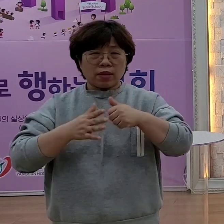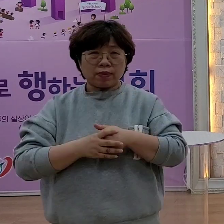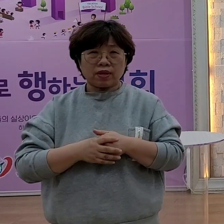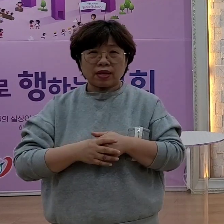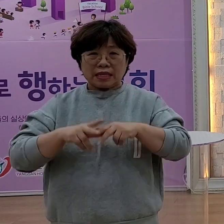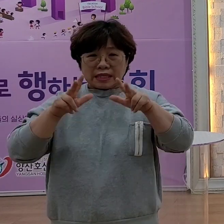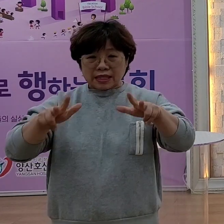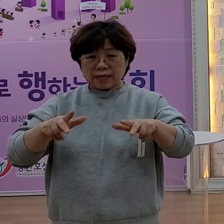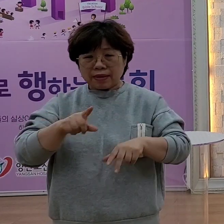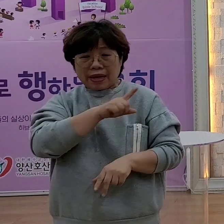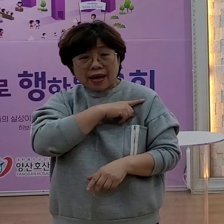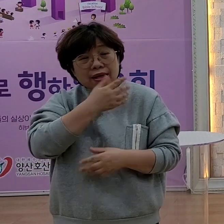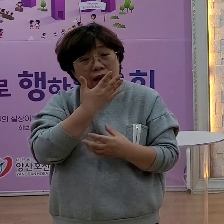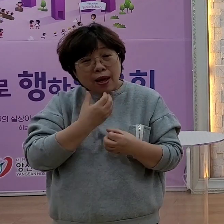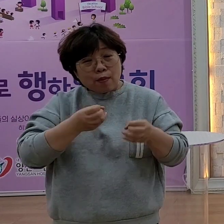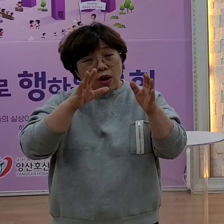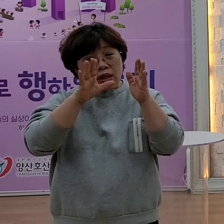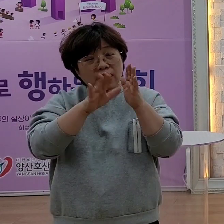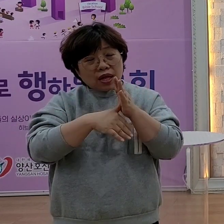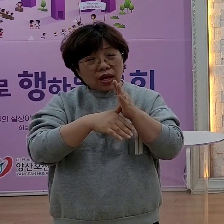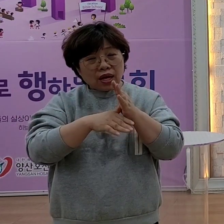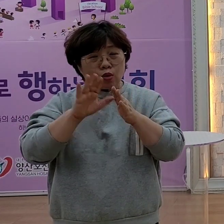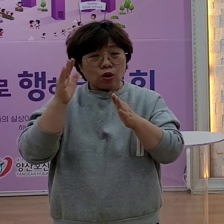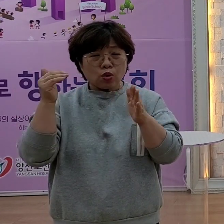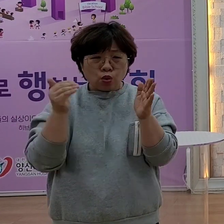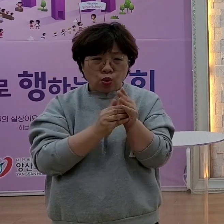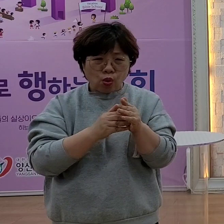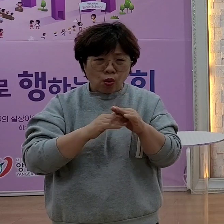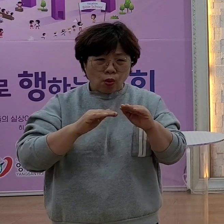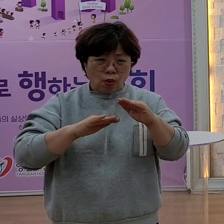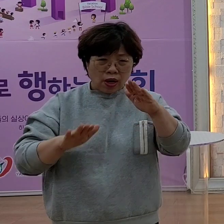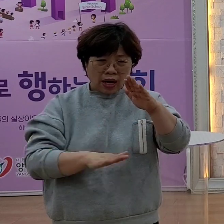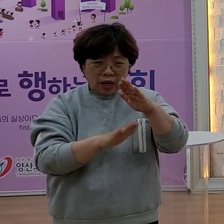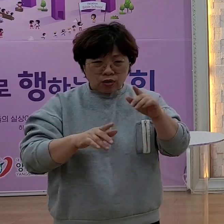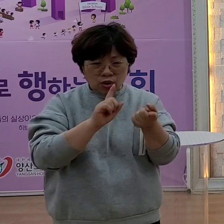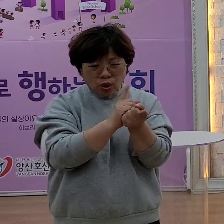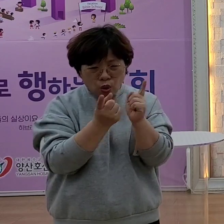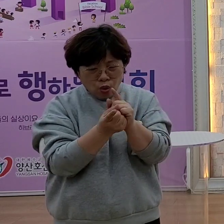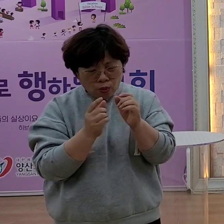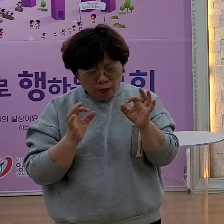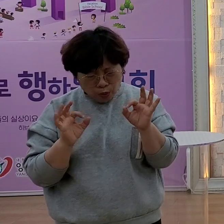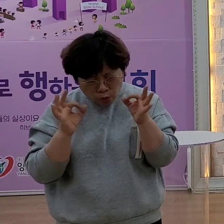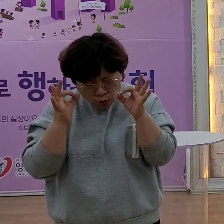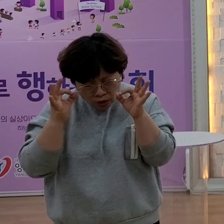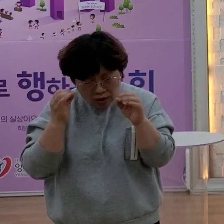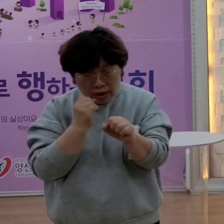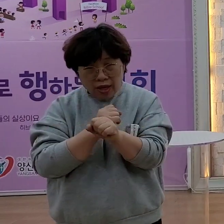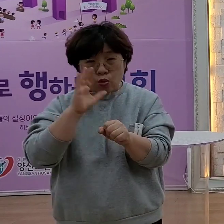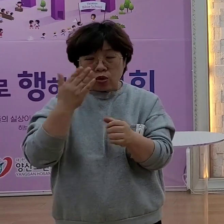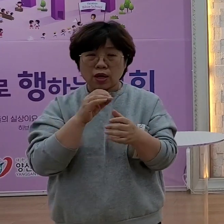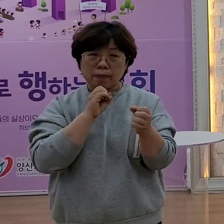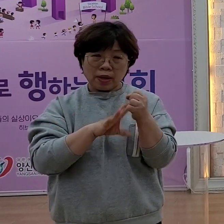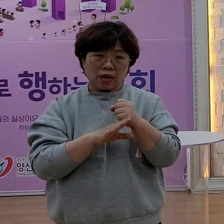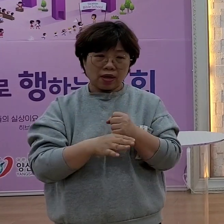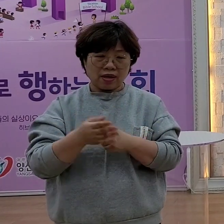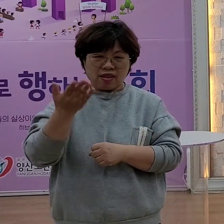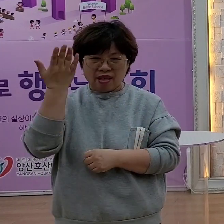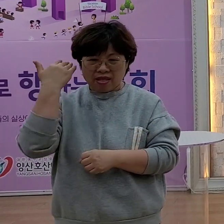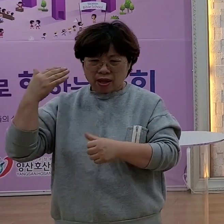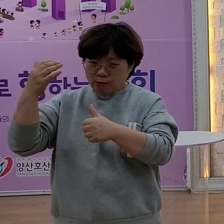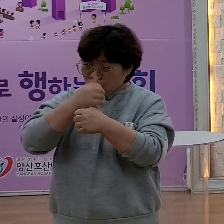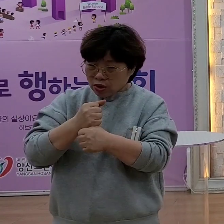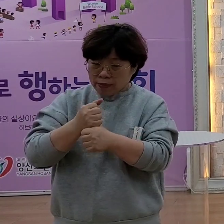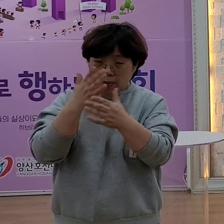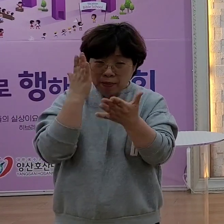지금이 가장 행복한 순간이 되도록 온 가족이 서로 힘을 써야 돼요. 옛날에 과거에 사로잡히지